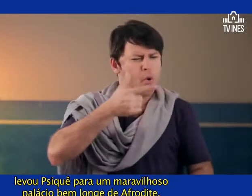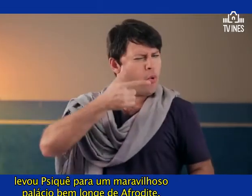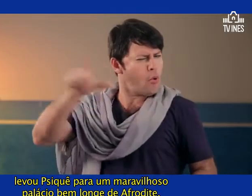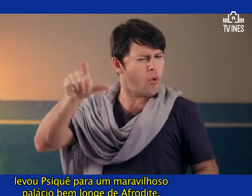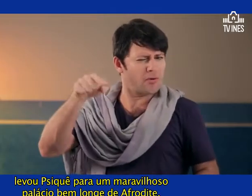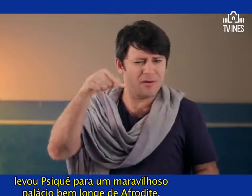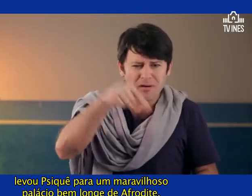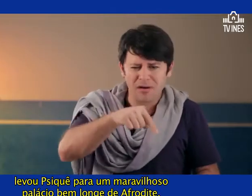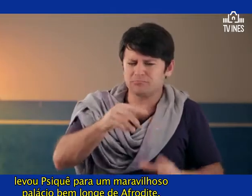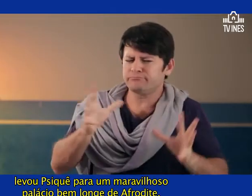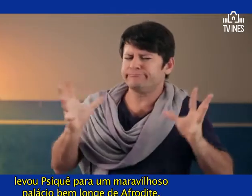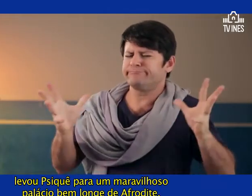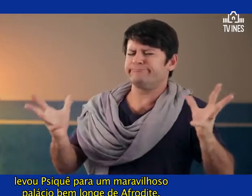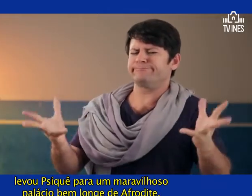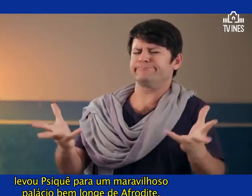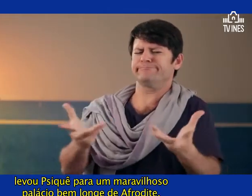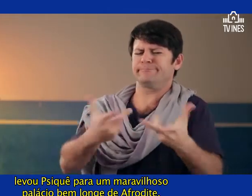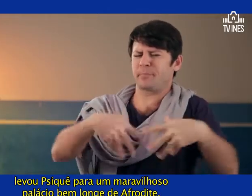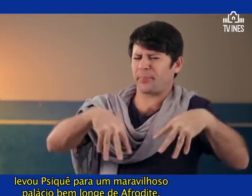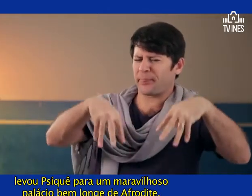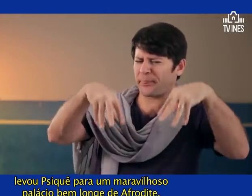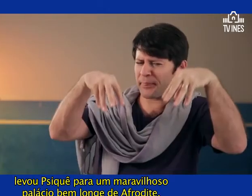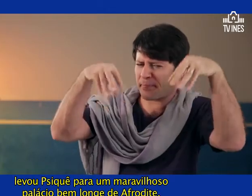bem longe de Afrodite.